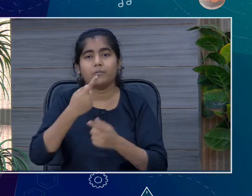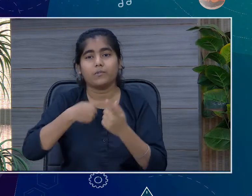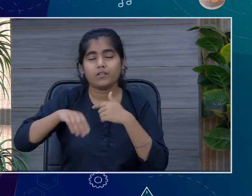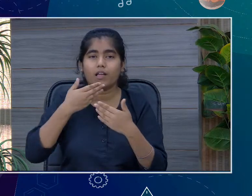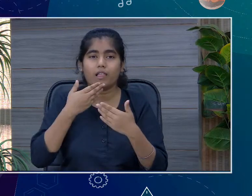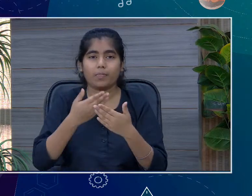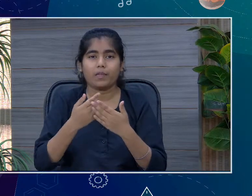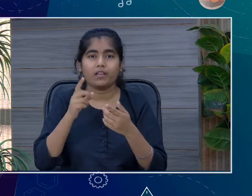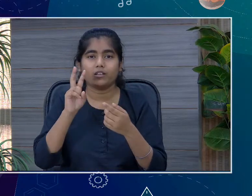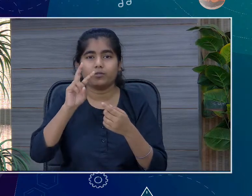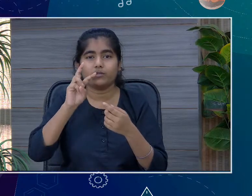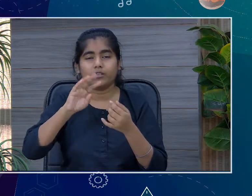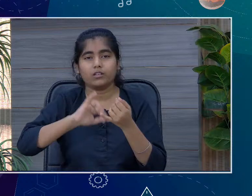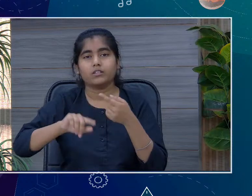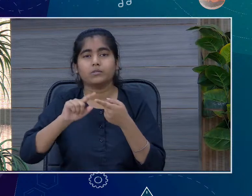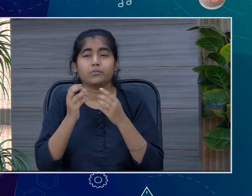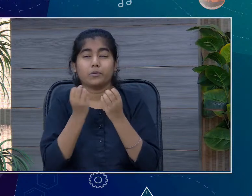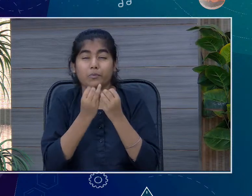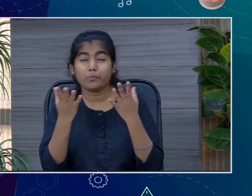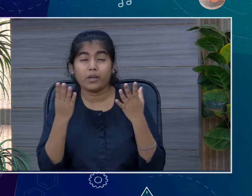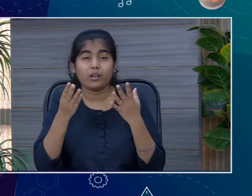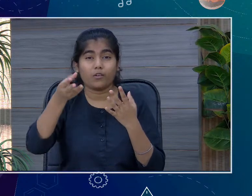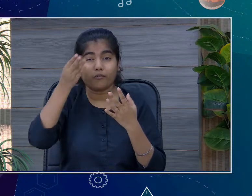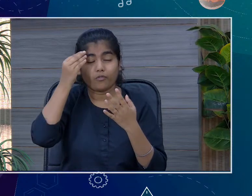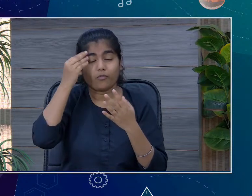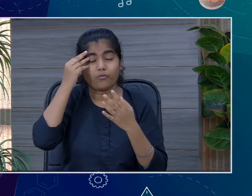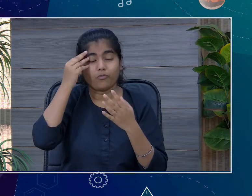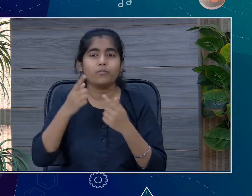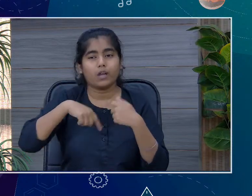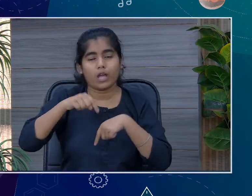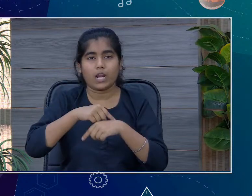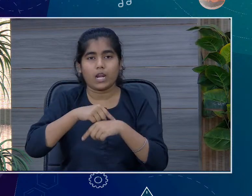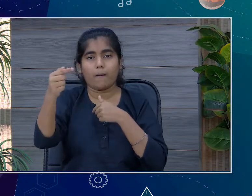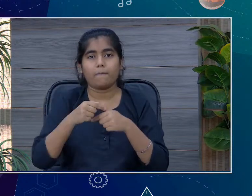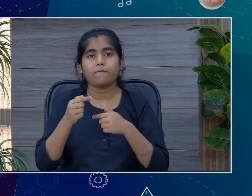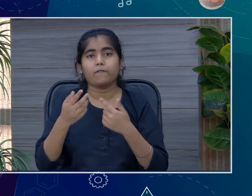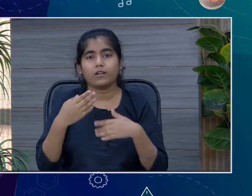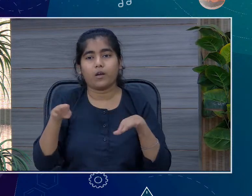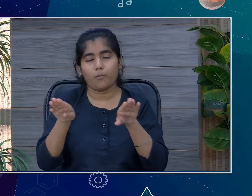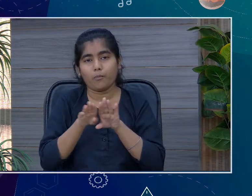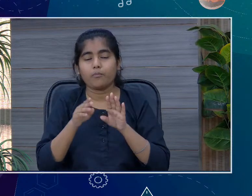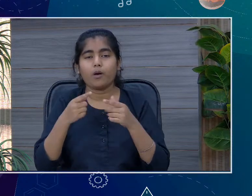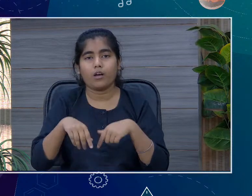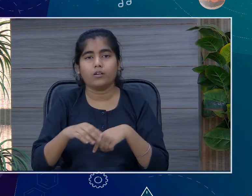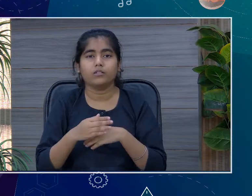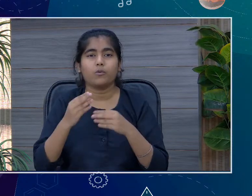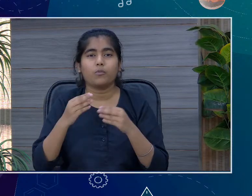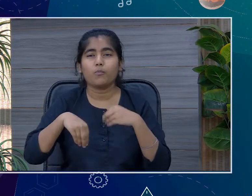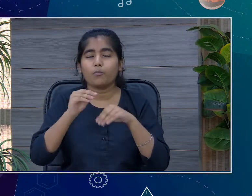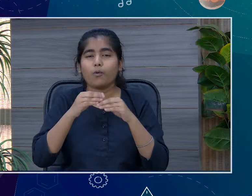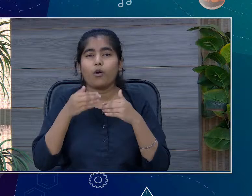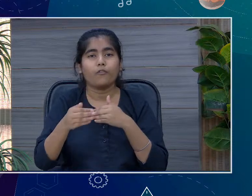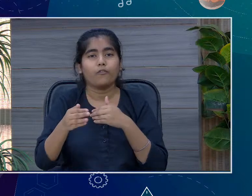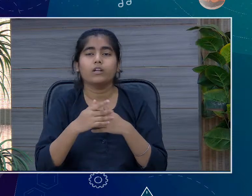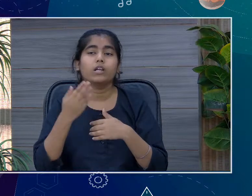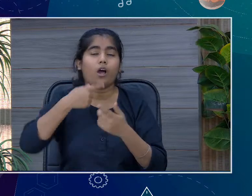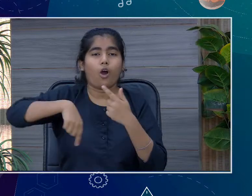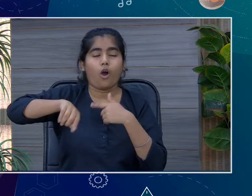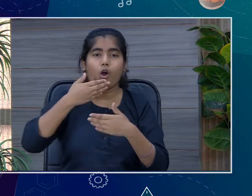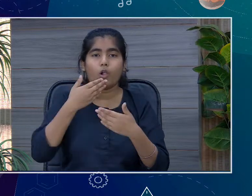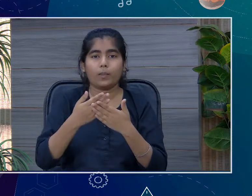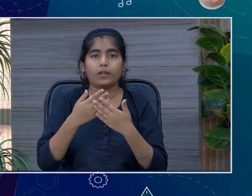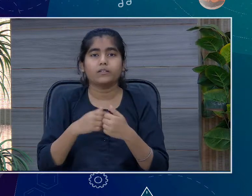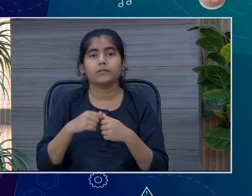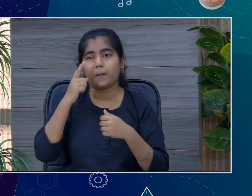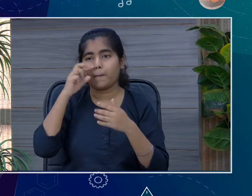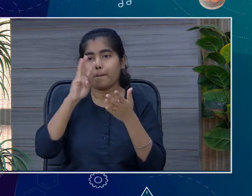को मनाएंगे। बहुत सारी बातें वहाँ से आने वाली हैं। समय हमारे पास इतना ही था, इस शो को हम बहुत ज़्यादा आगे नहीं बढ़ा सकते, बट यस शुक्रिया अदा कर देते हैं। थैंक यू सो मच डॉक्टर